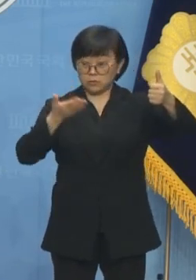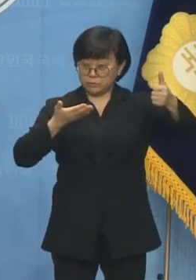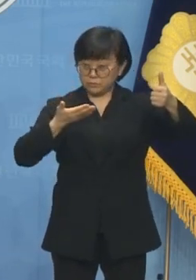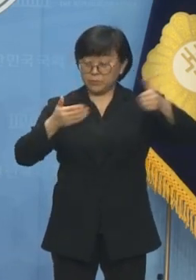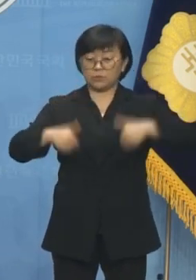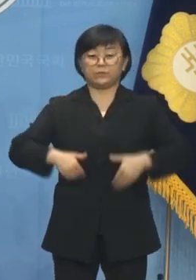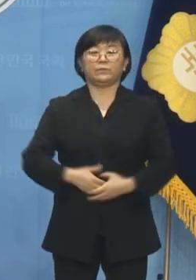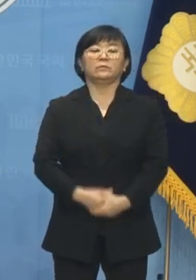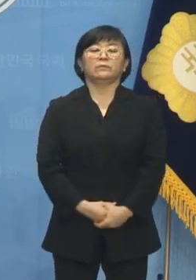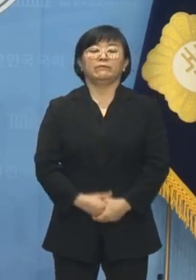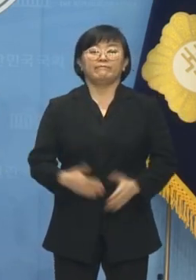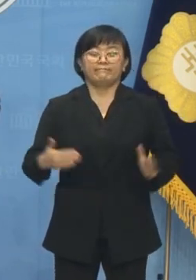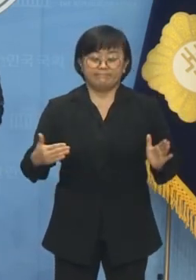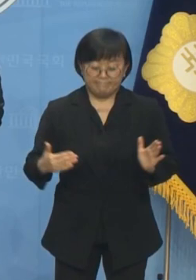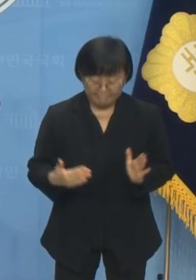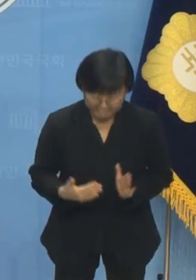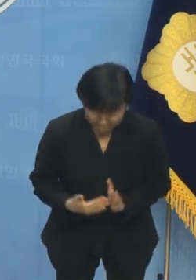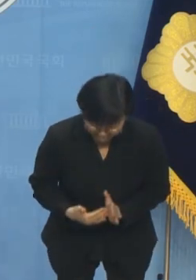알려주십시오